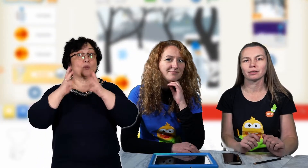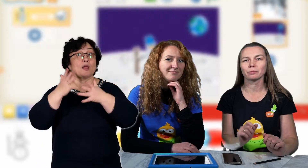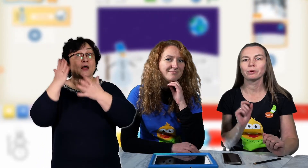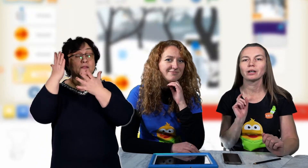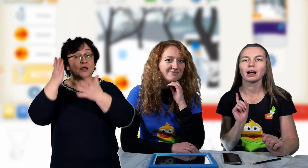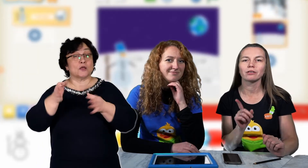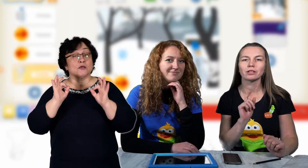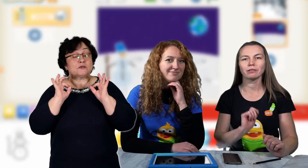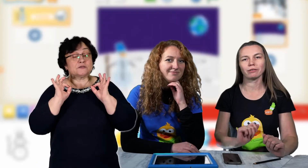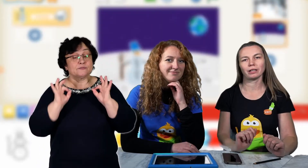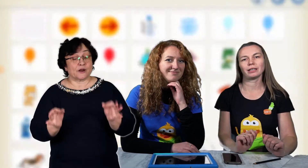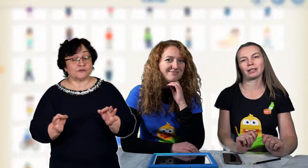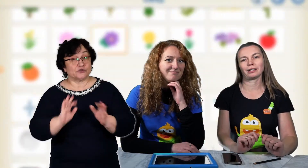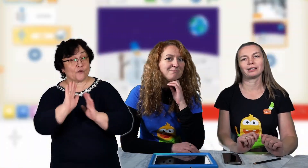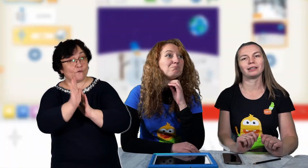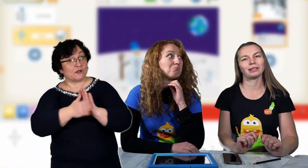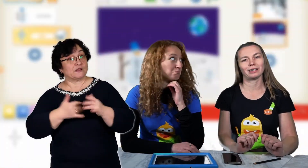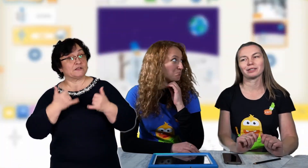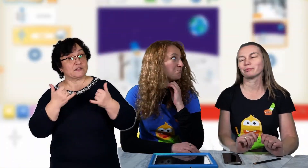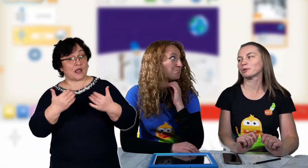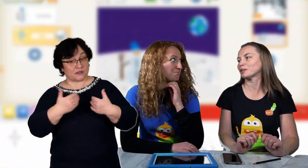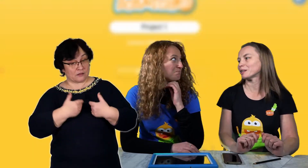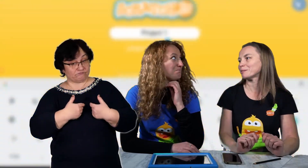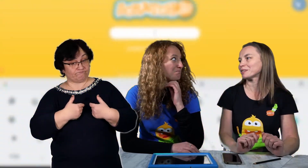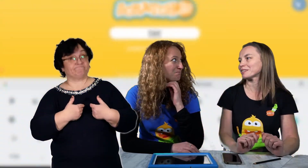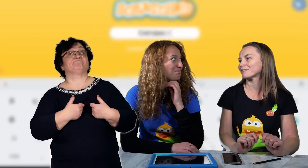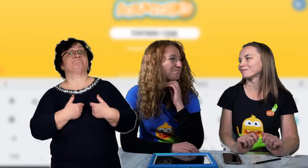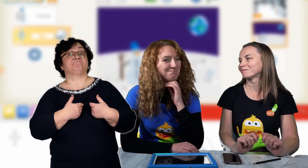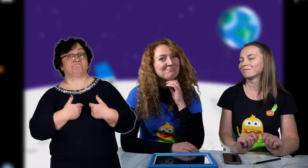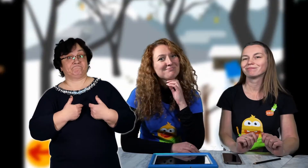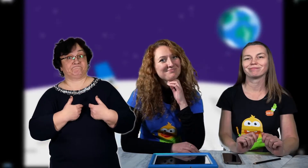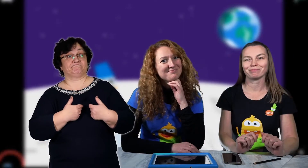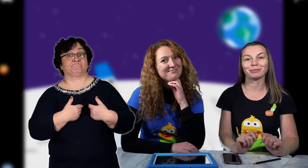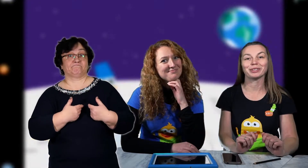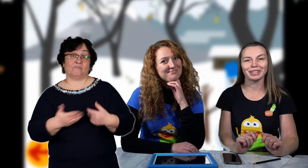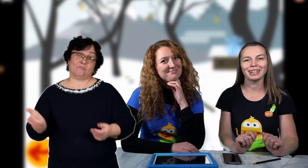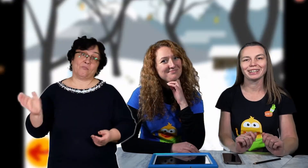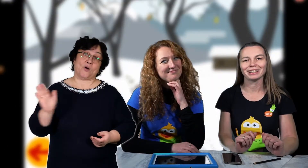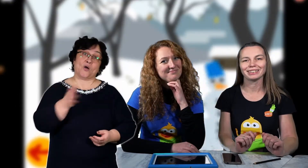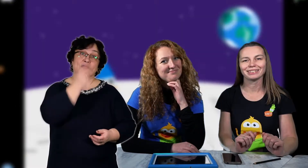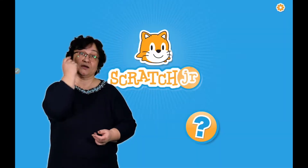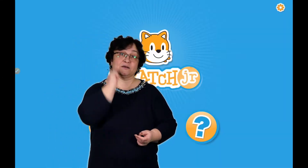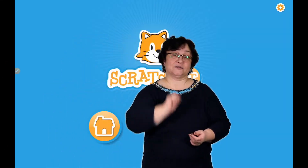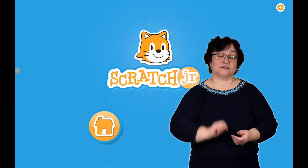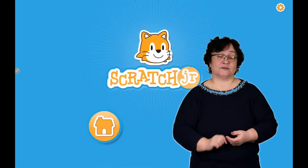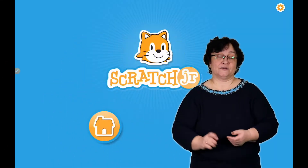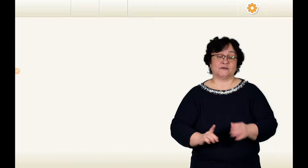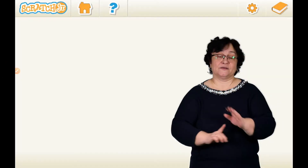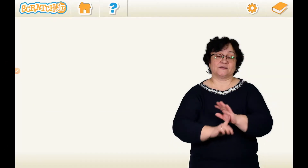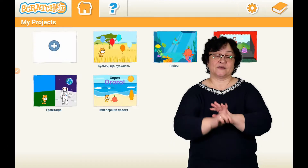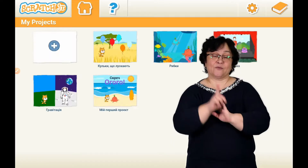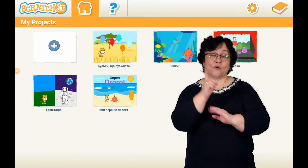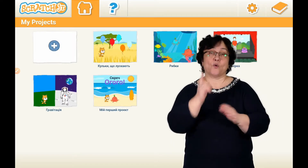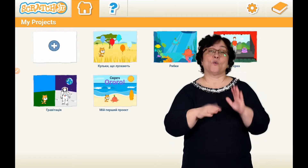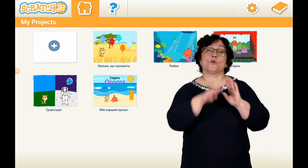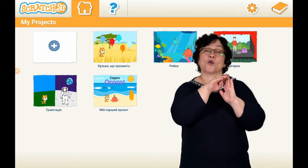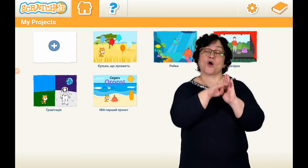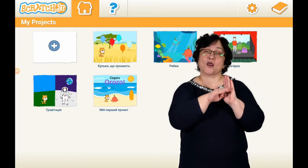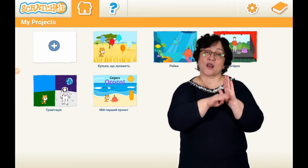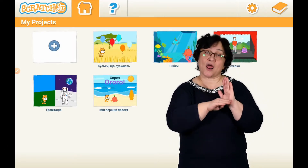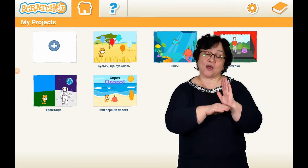планету. Справжній виклик для нас, програмістів. Поїхали! Заходимо у